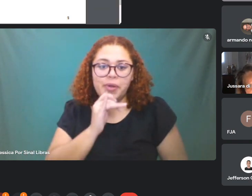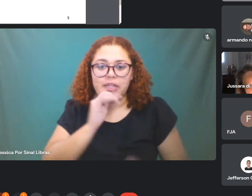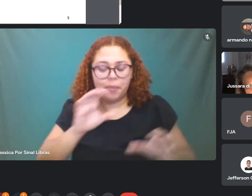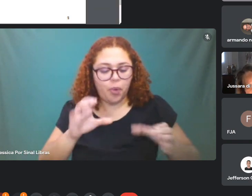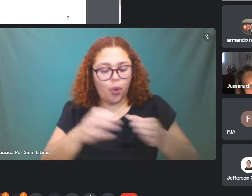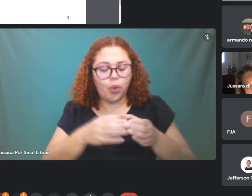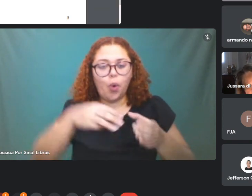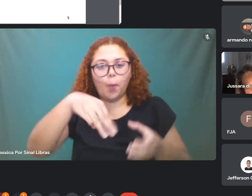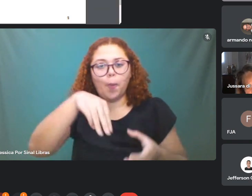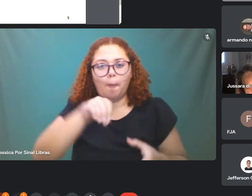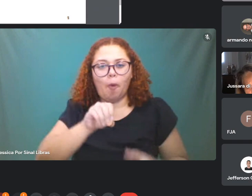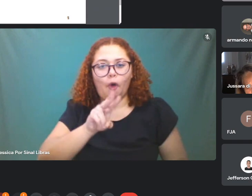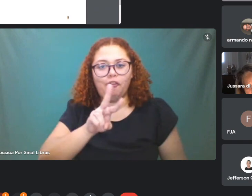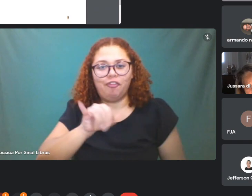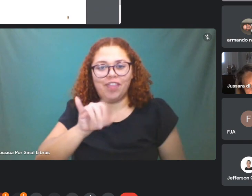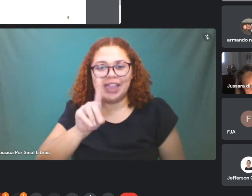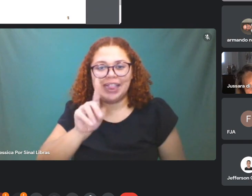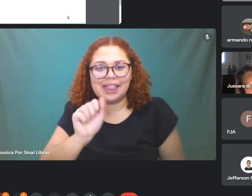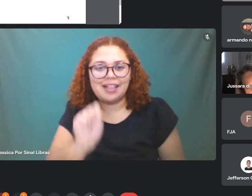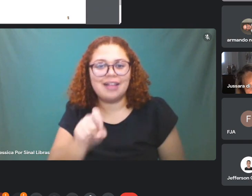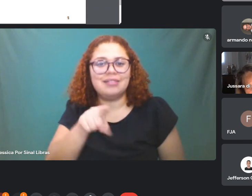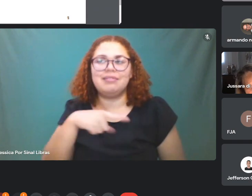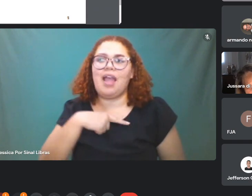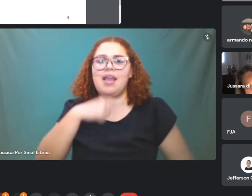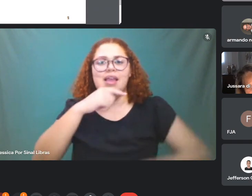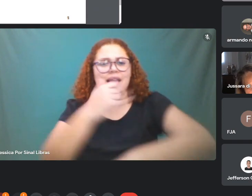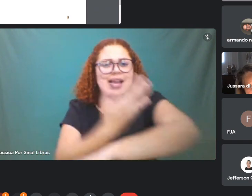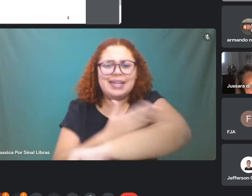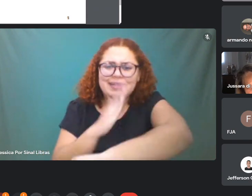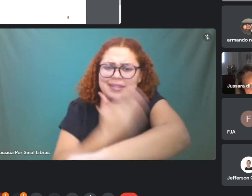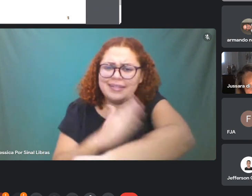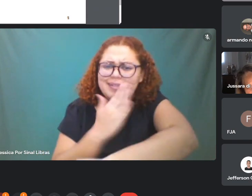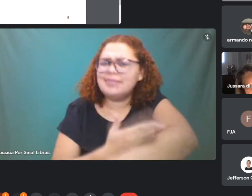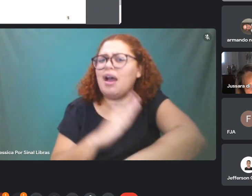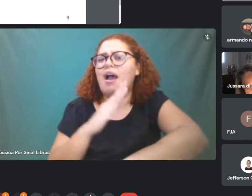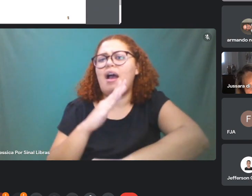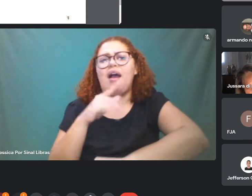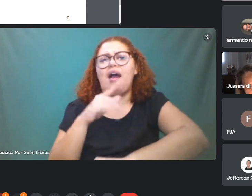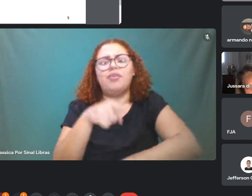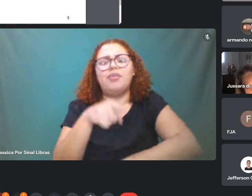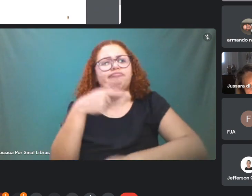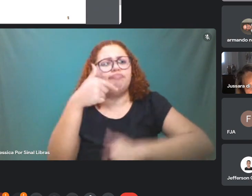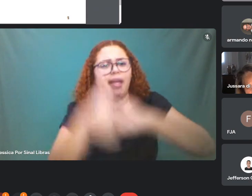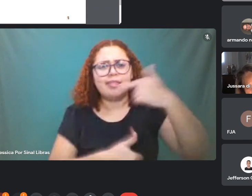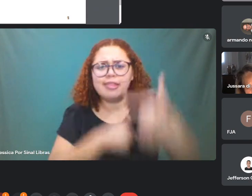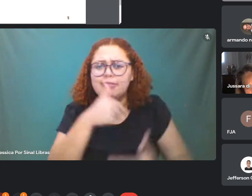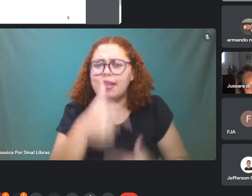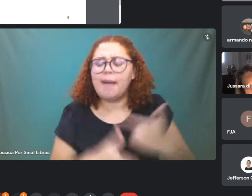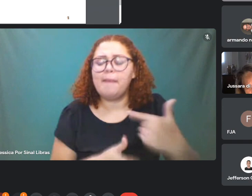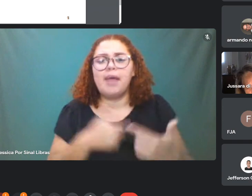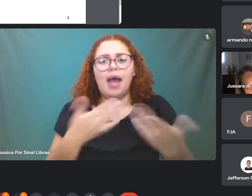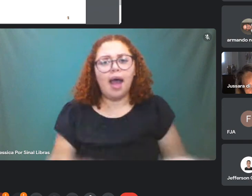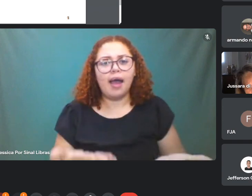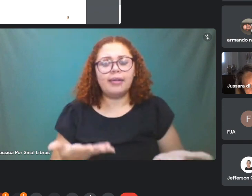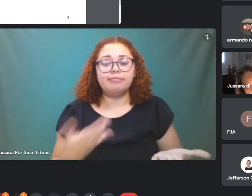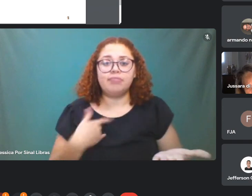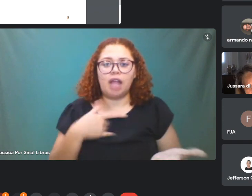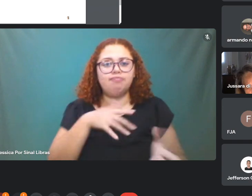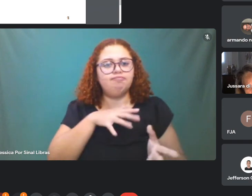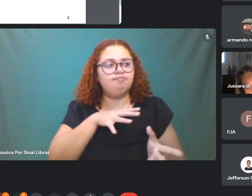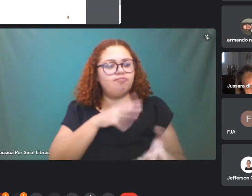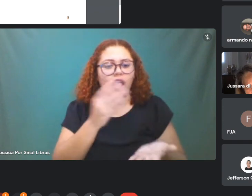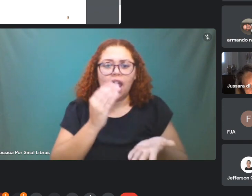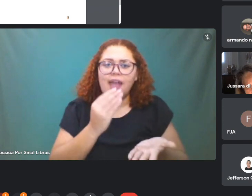ensaio, eles investem, né, em espetáculo, em profissional, eles têm esse investimento. Então,